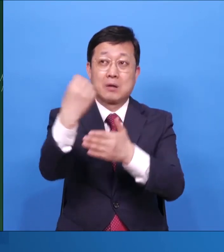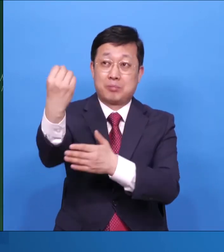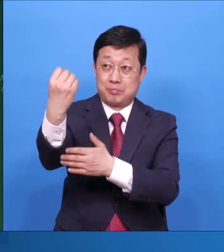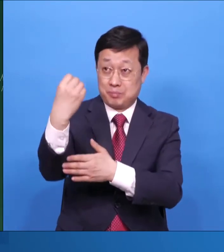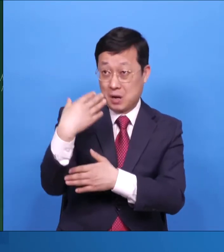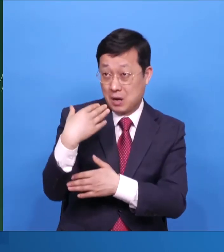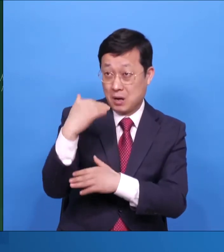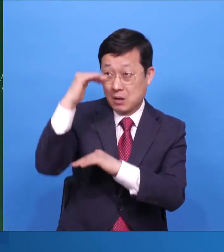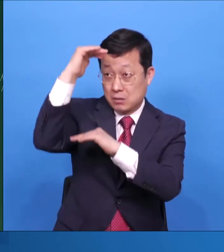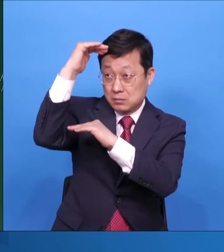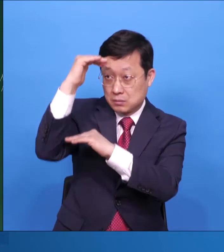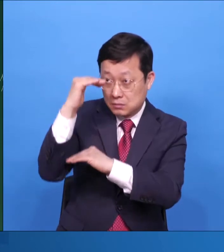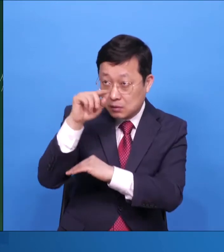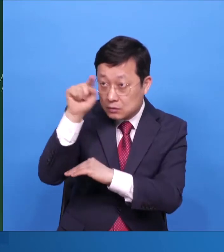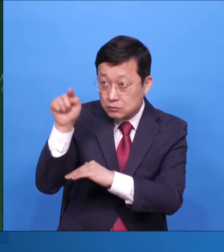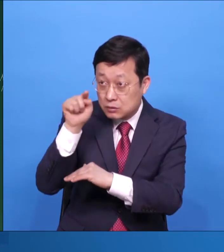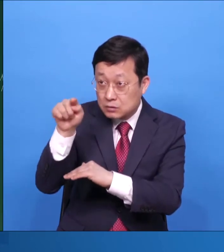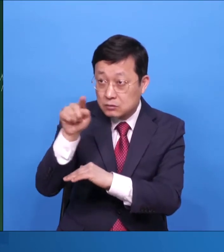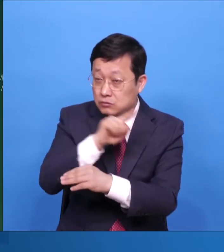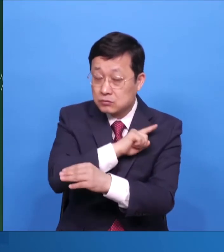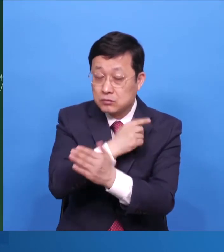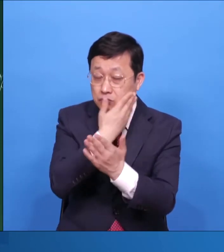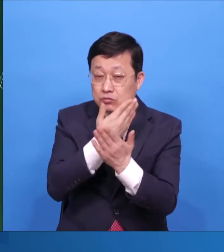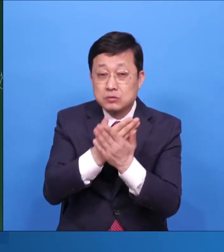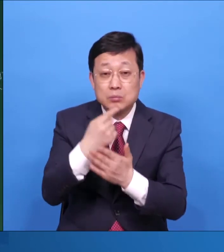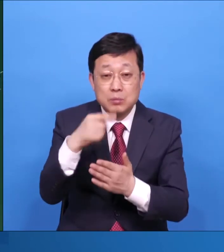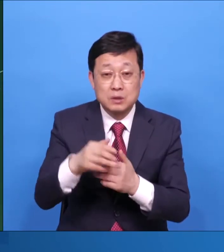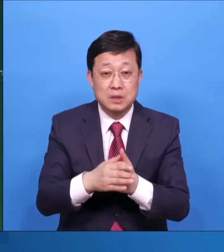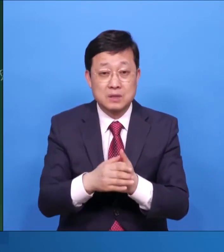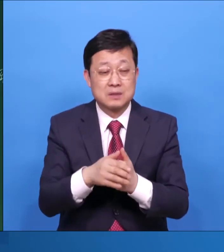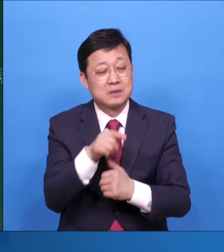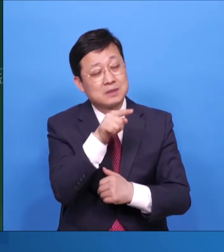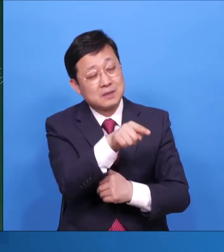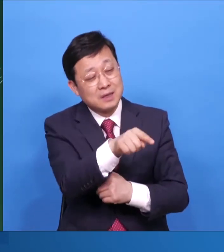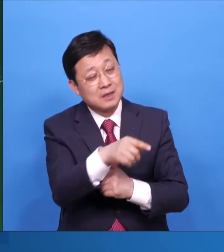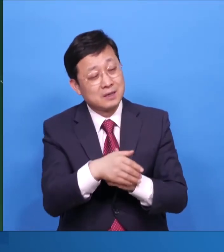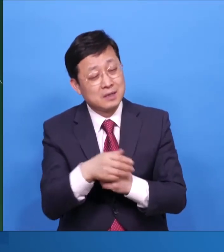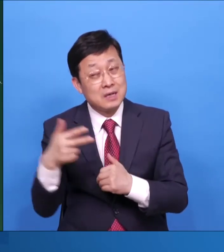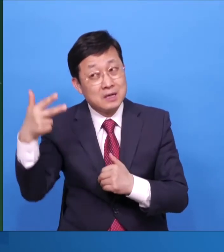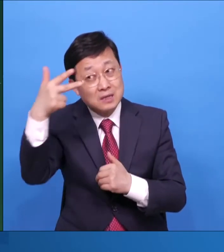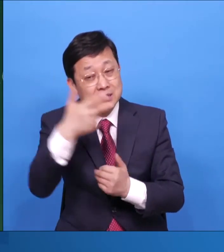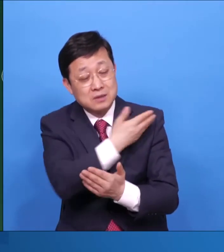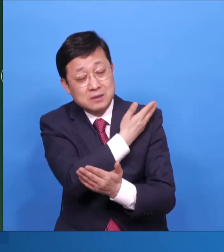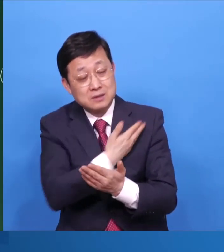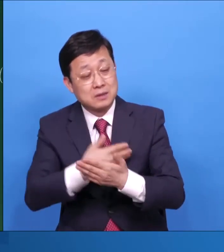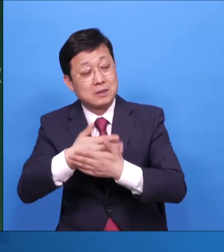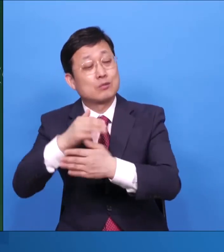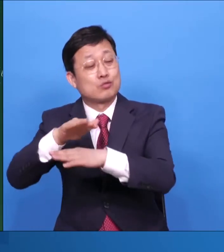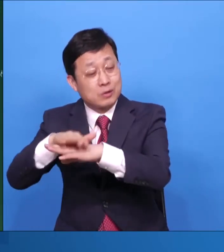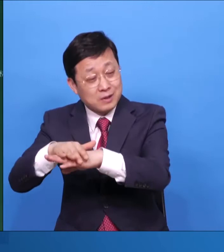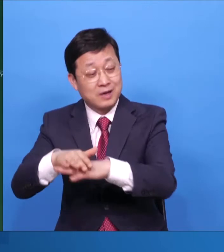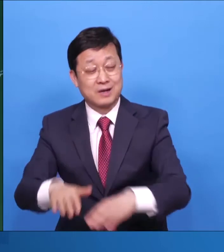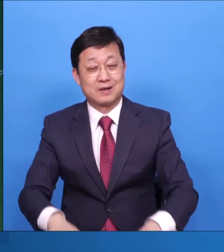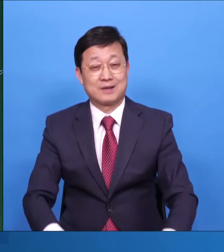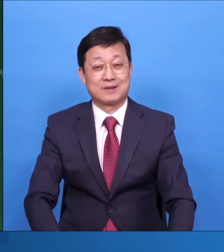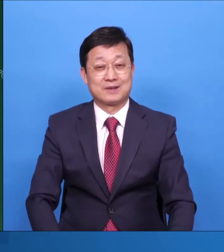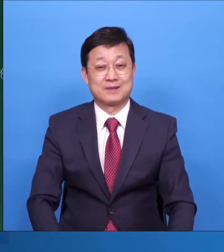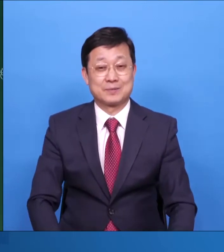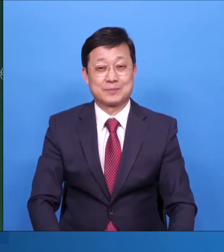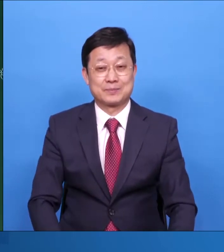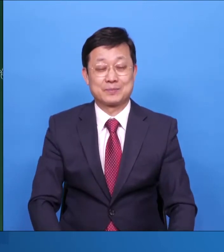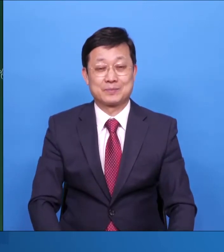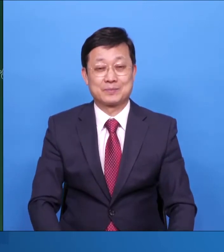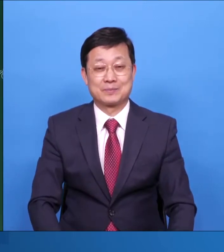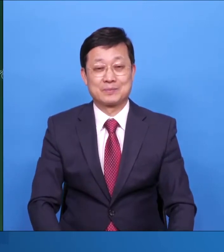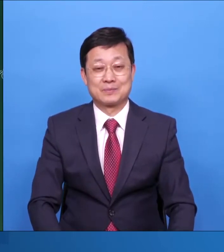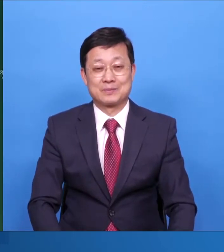아주 중요한 말씀 하나가 뭔가 하니까 7천 제자 남겨뒀다. Vemos que dice muchas cosas importantes, pero lo más importante es que le